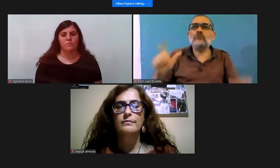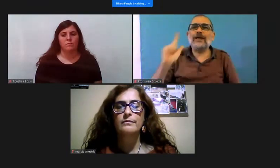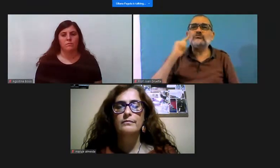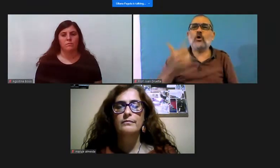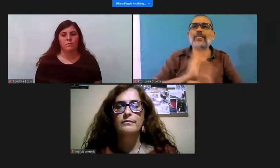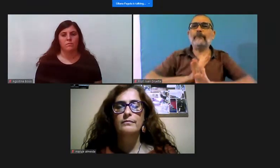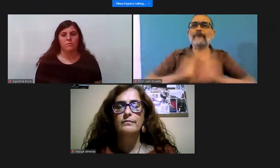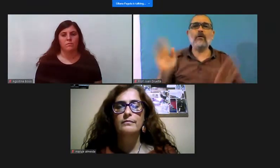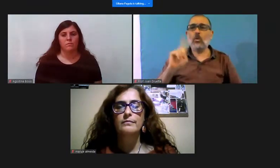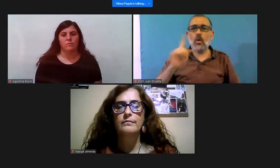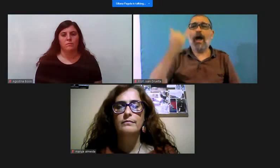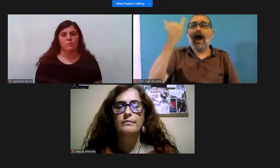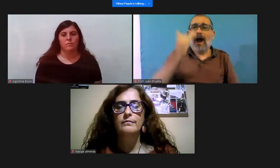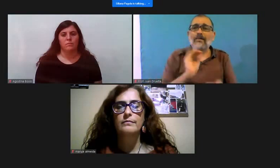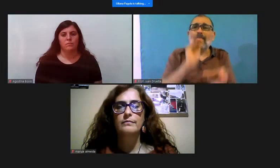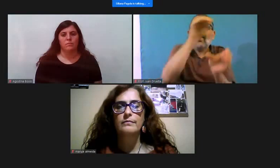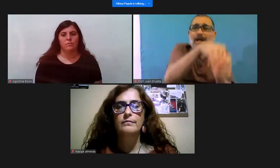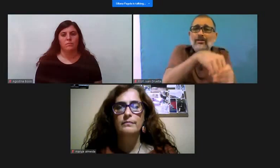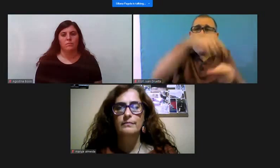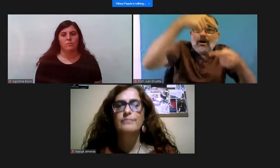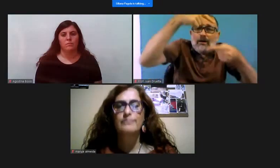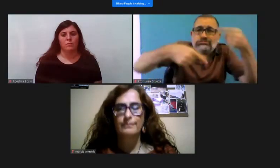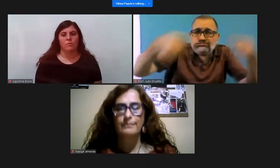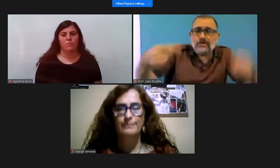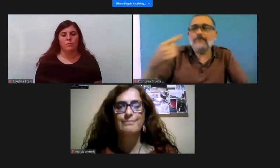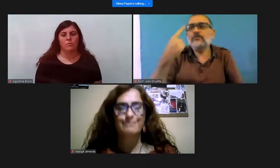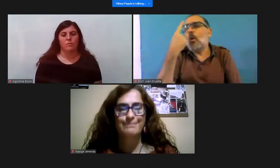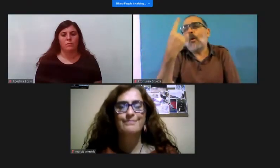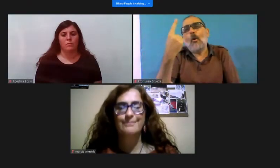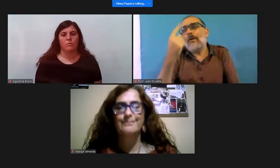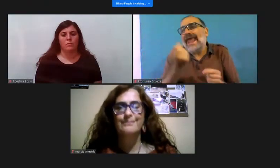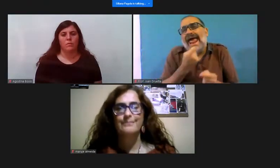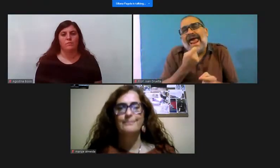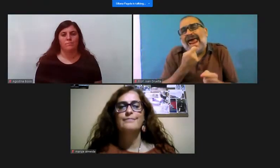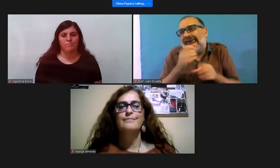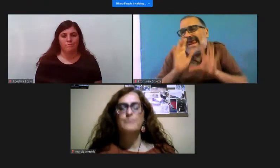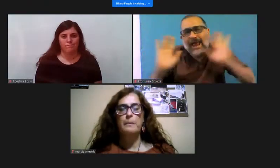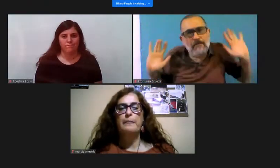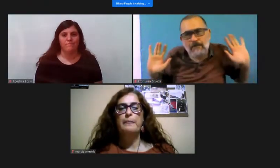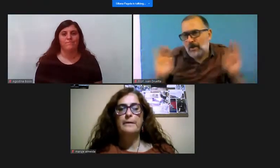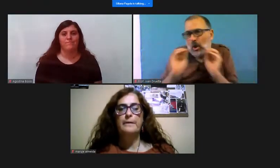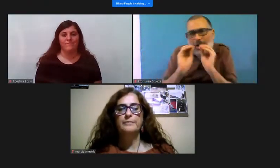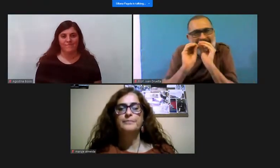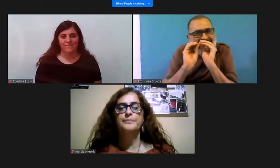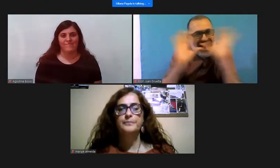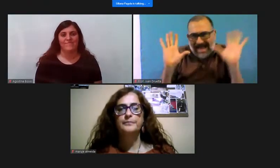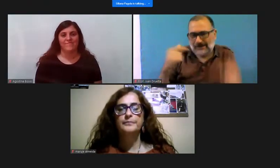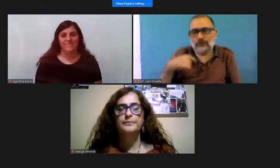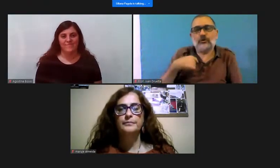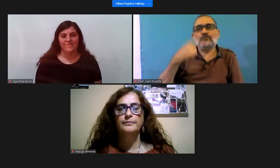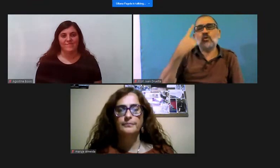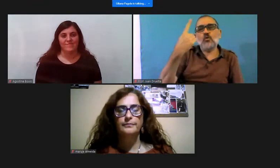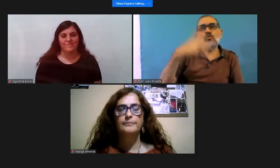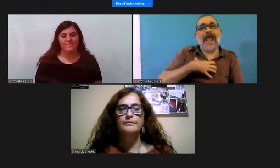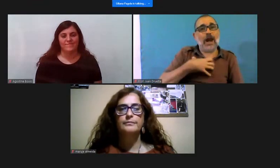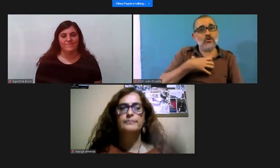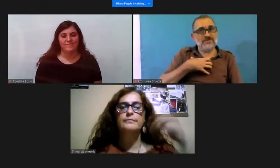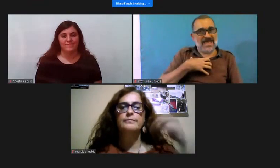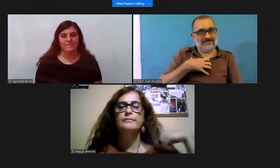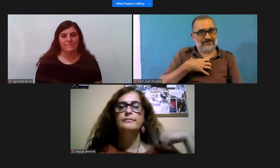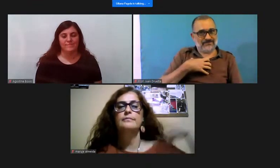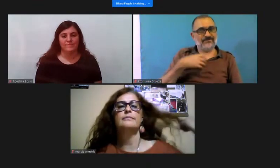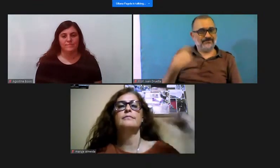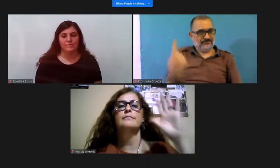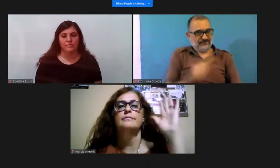una sola manera de ser persona sorda. Hay dentro de la comunidad sorda diferentes personas.